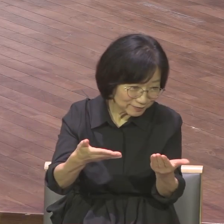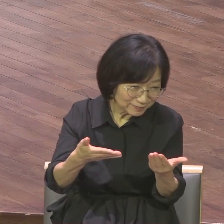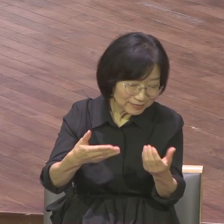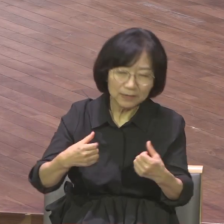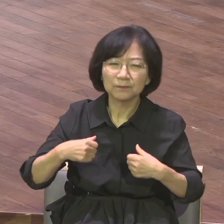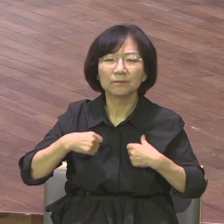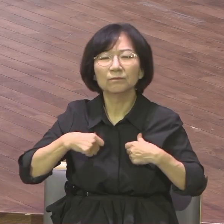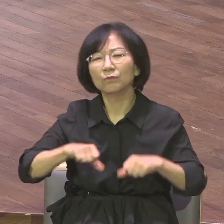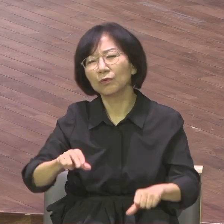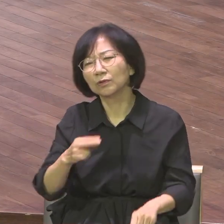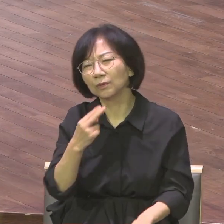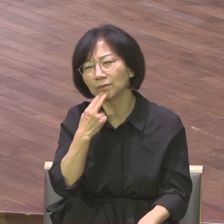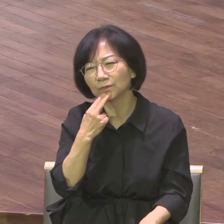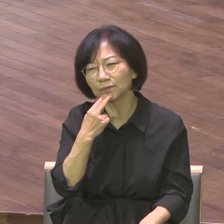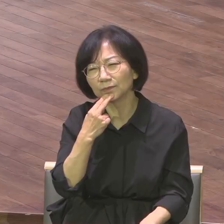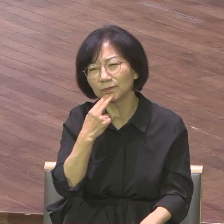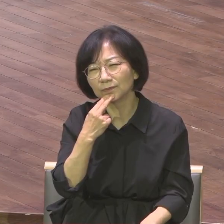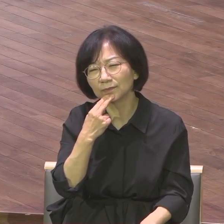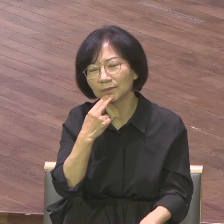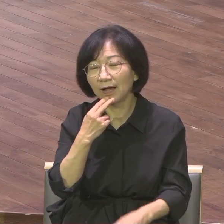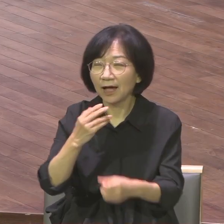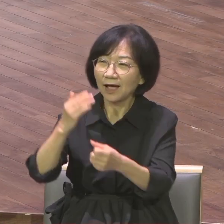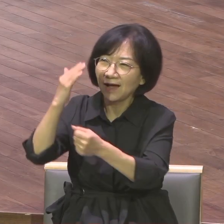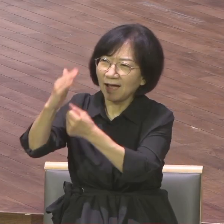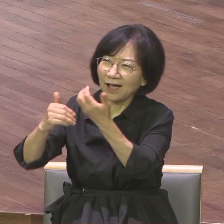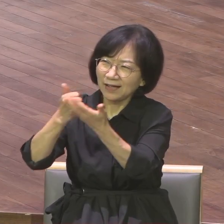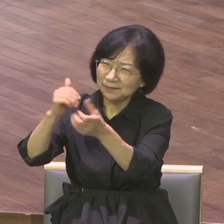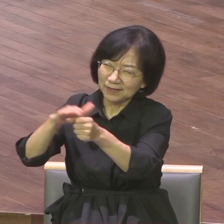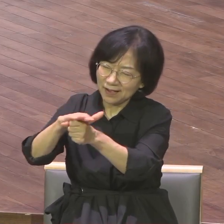그 사랑이 얼마나 놀랍고 풍성한지